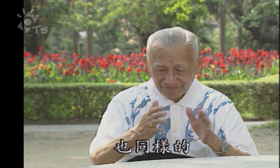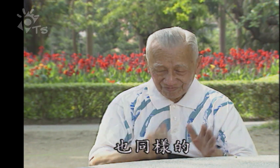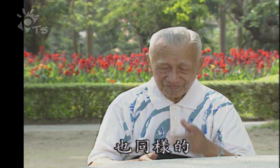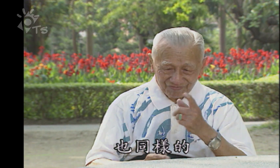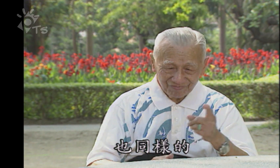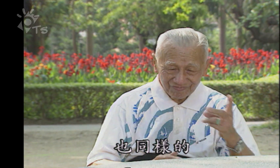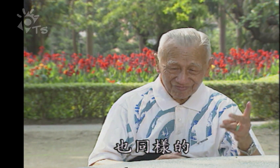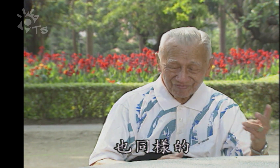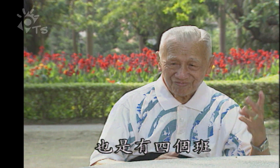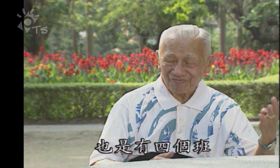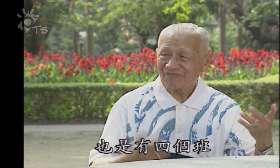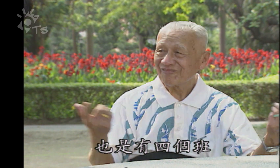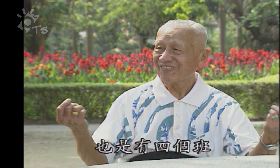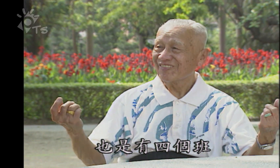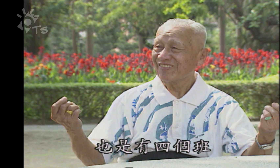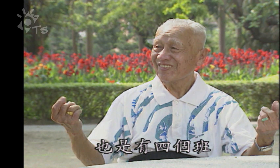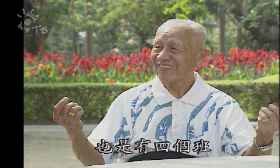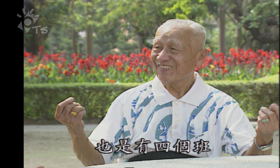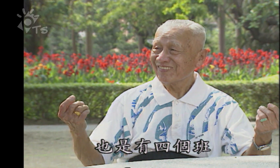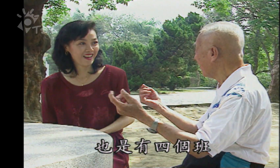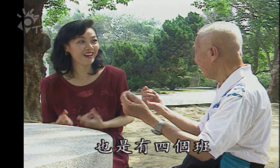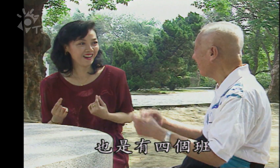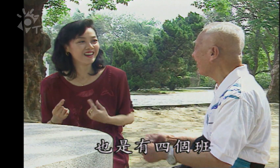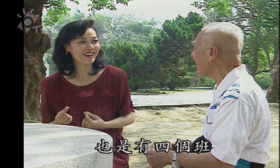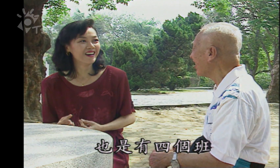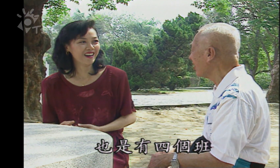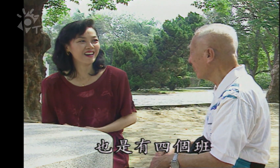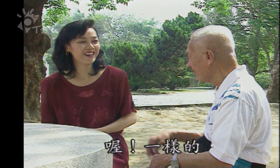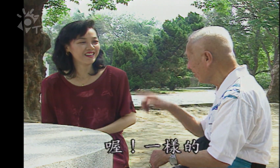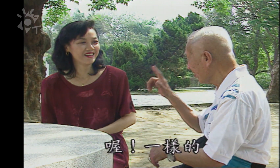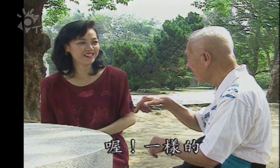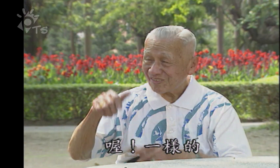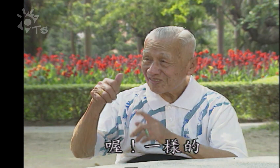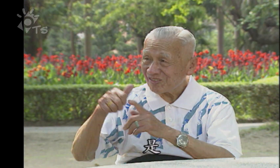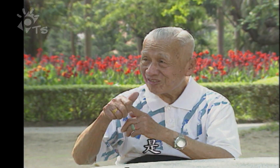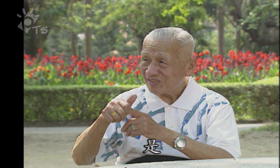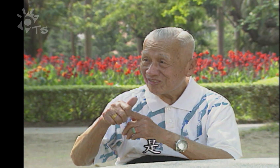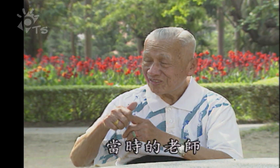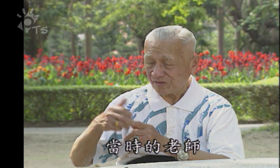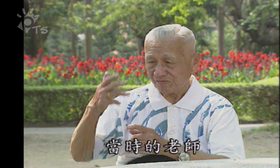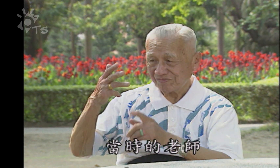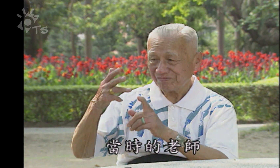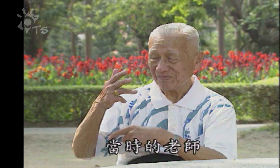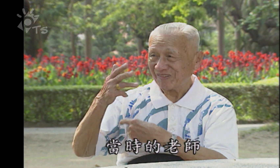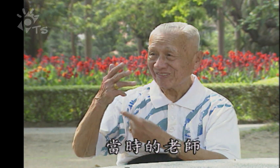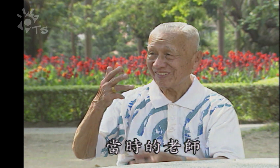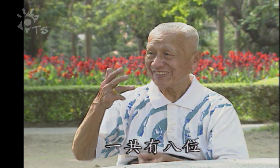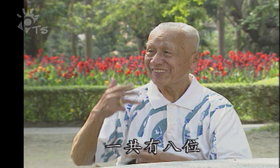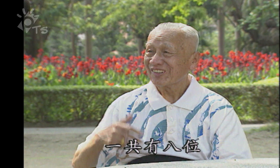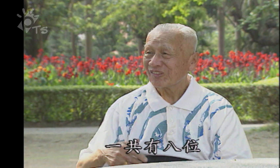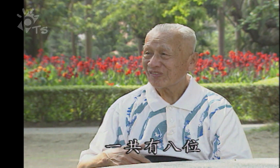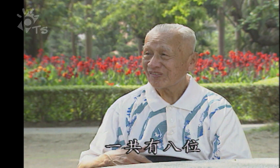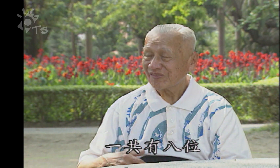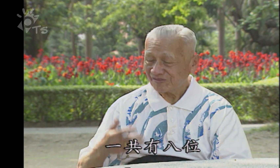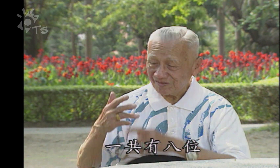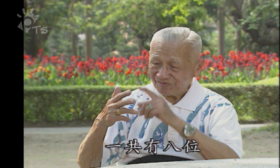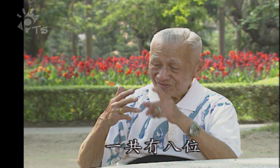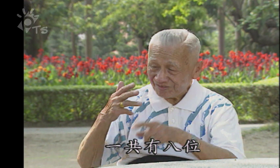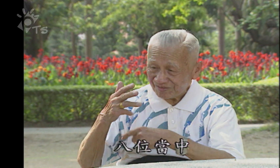样的也是有四个班。 一样的。 是，那当时的老师呢一共有八位啊，八位